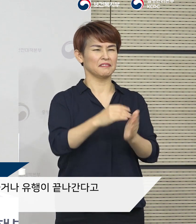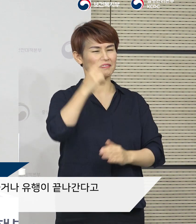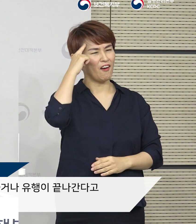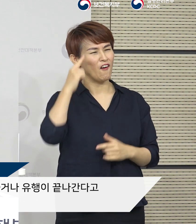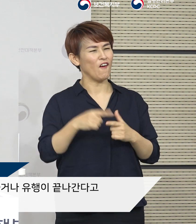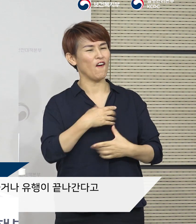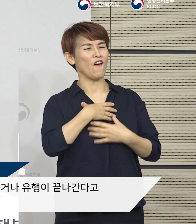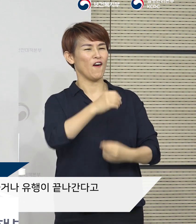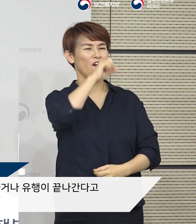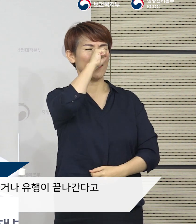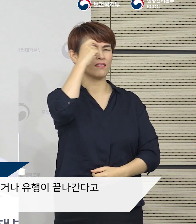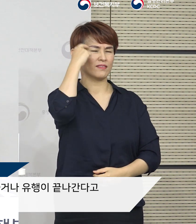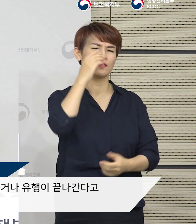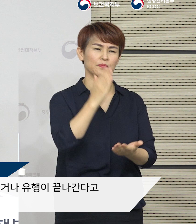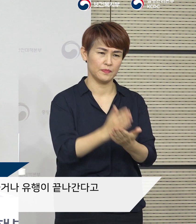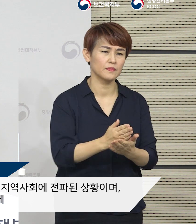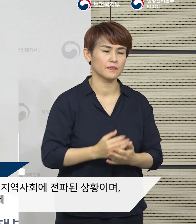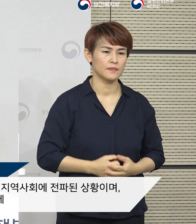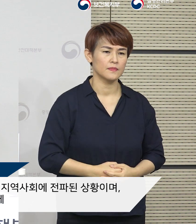낙관할 일도 아닙니다.